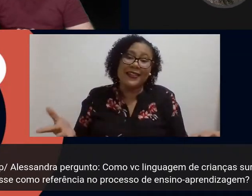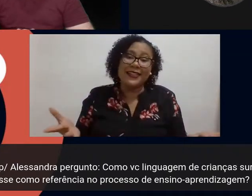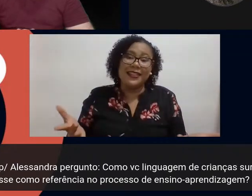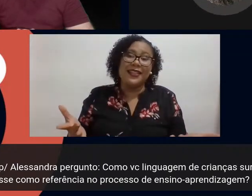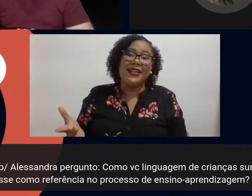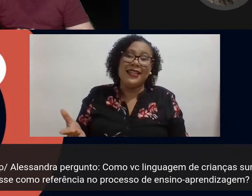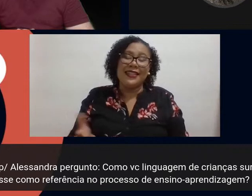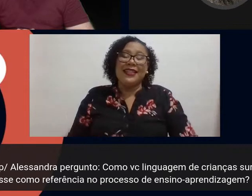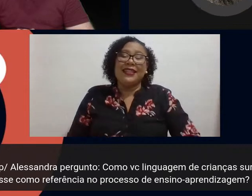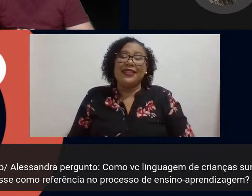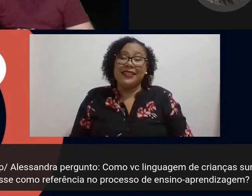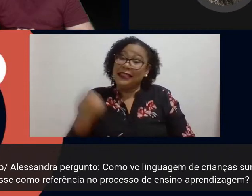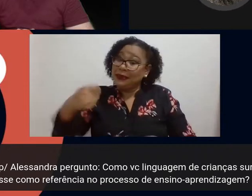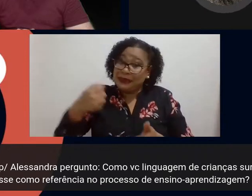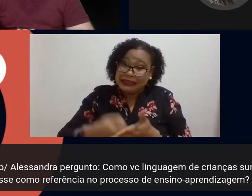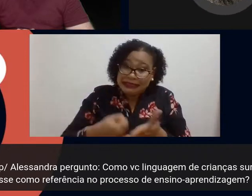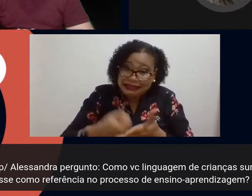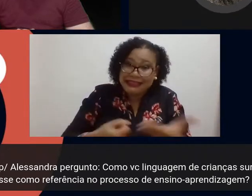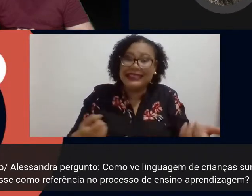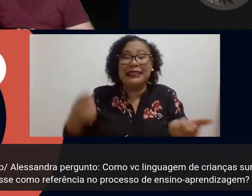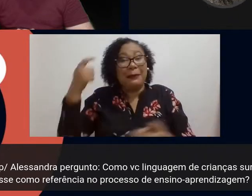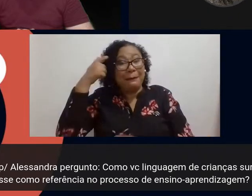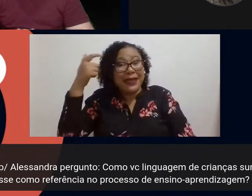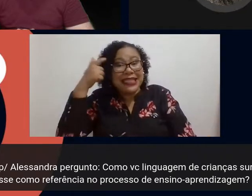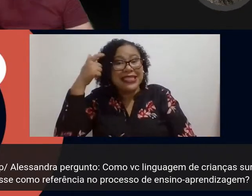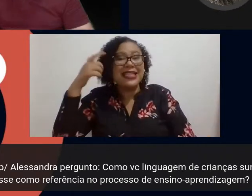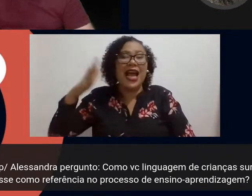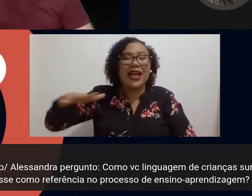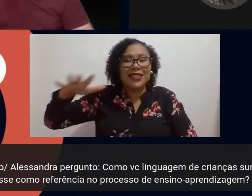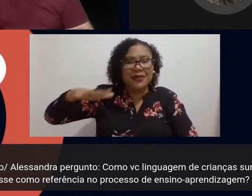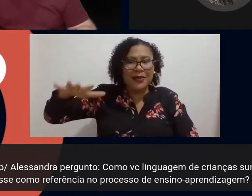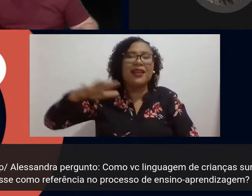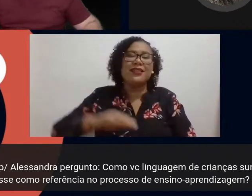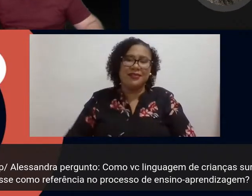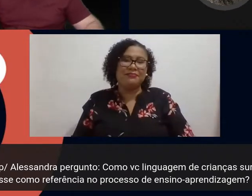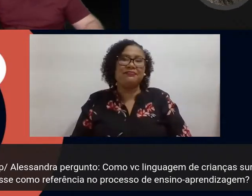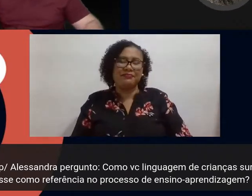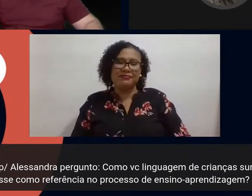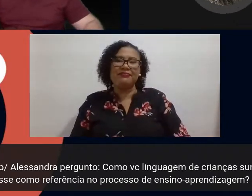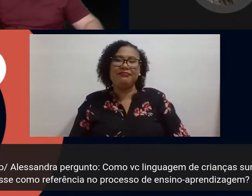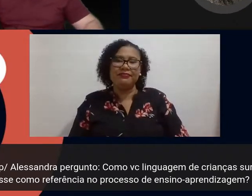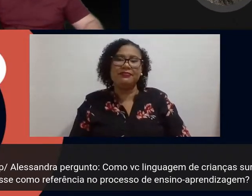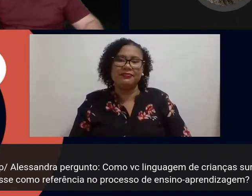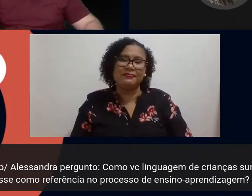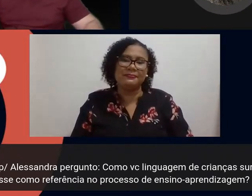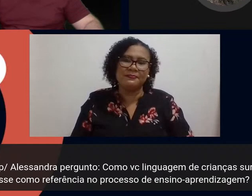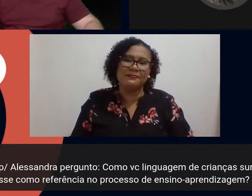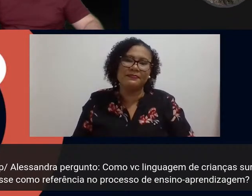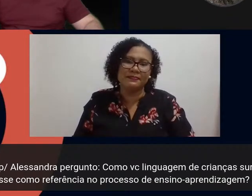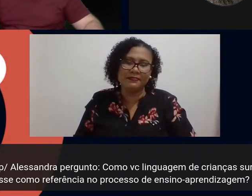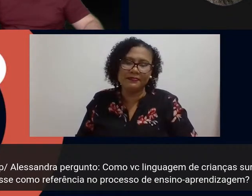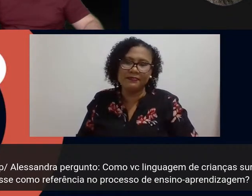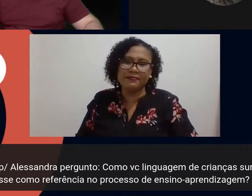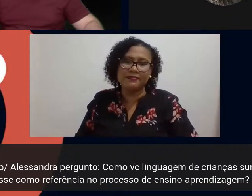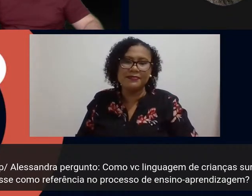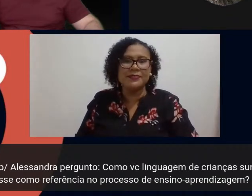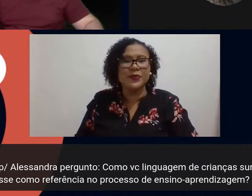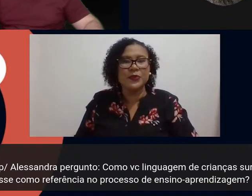em diante. Então, precisamos mesmo ter um espaço bilíngue. Então, nós temos que continuar essa luta pensando nestes